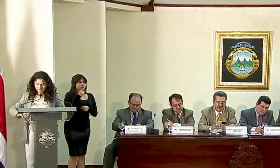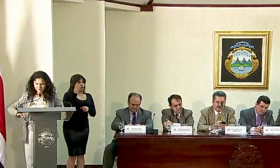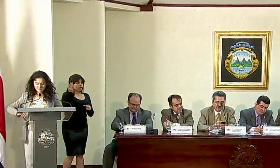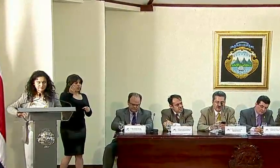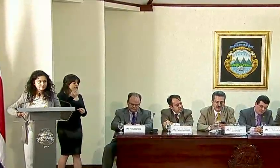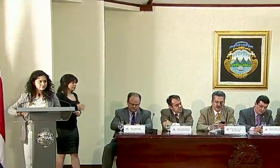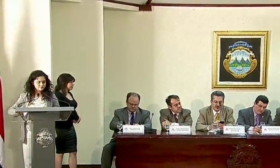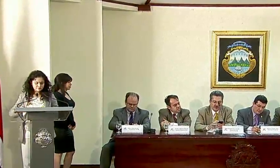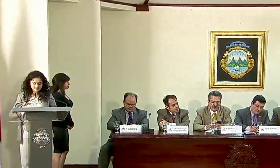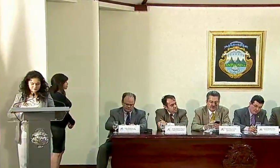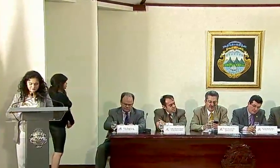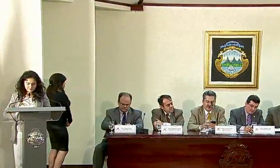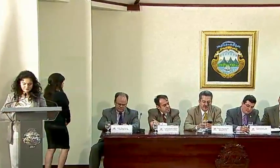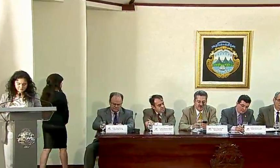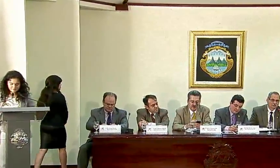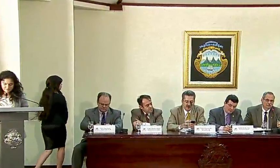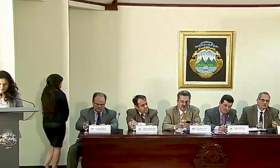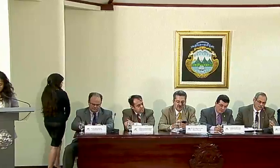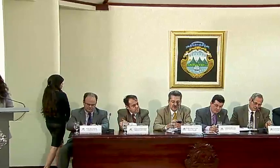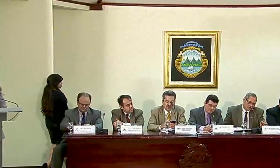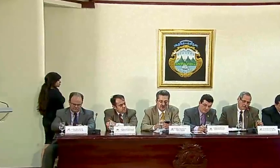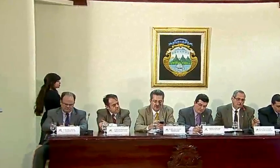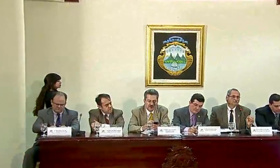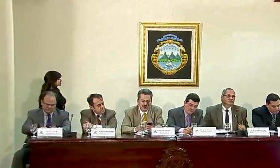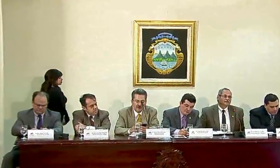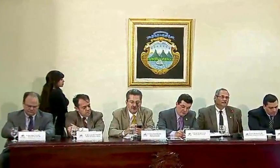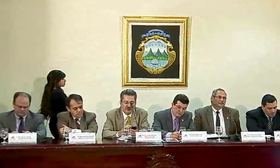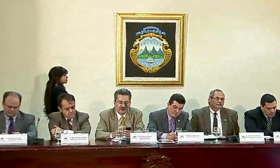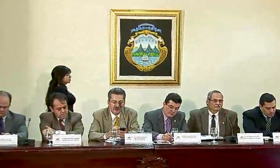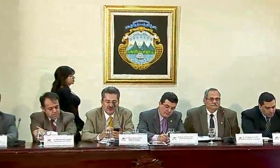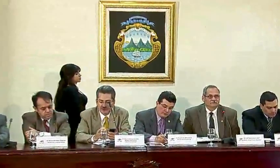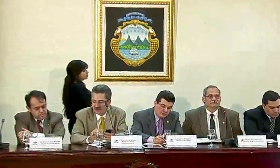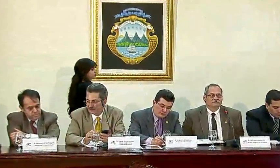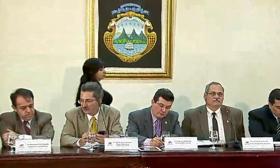conferencia. Gracias, buenas tardes. Bien,